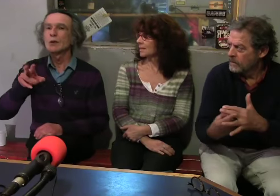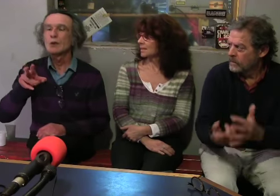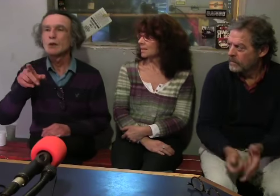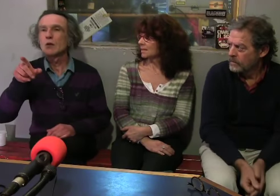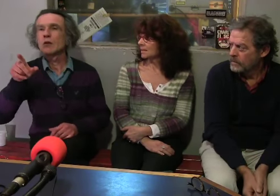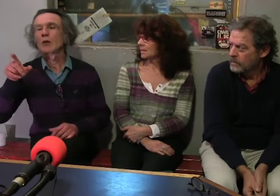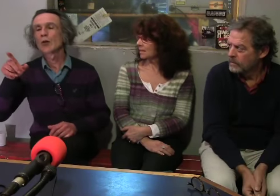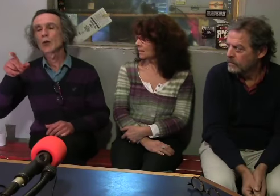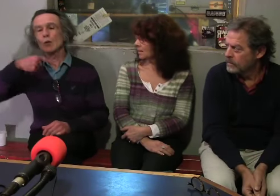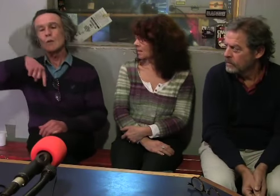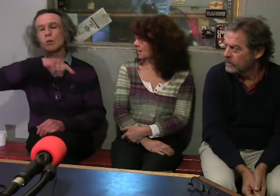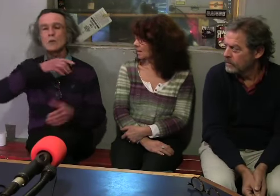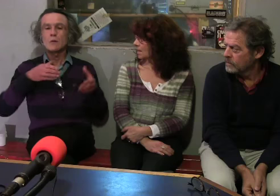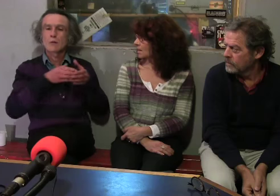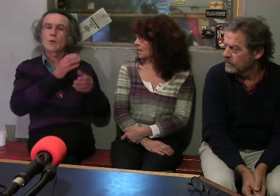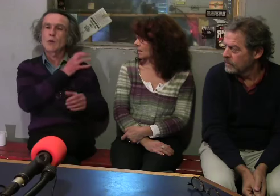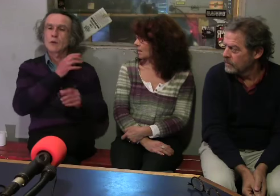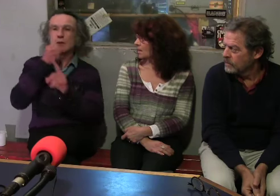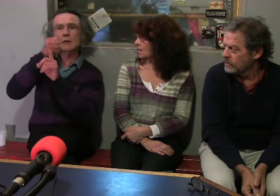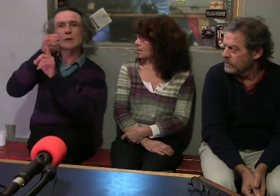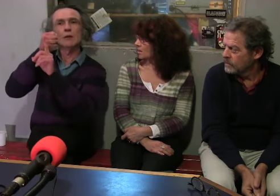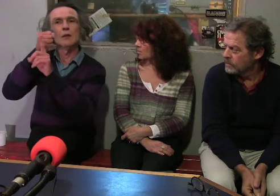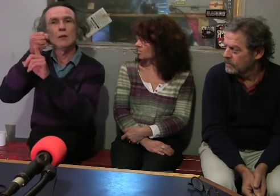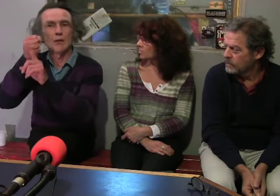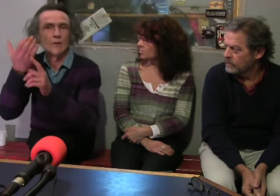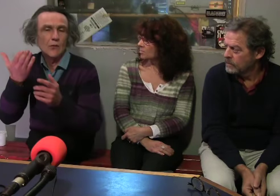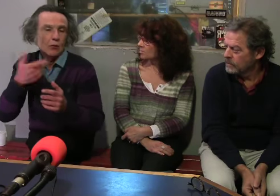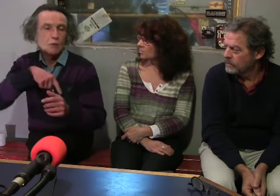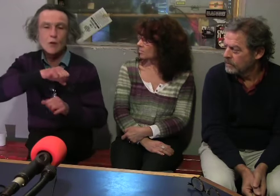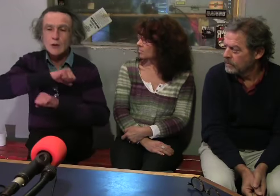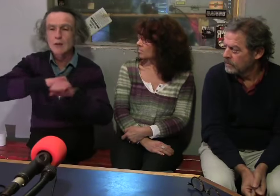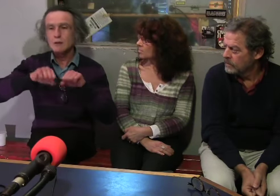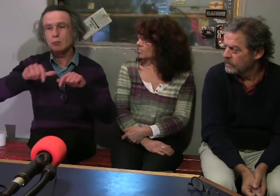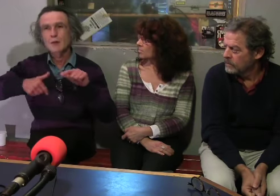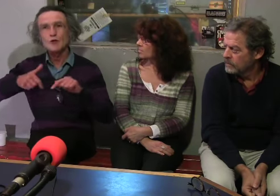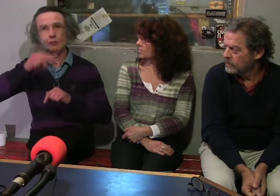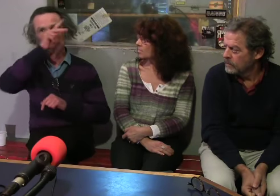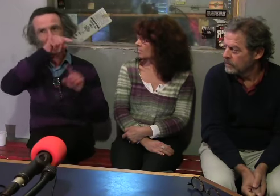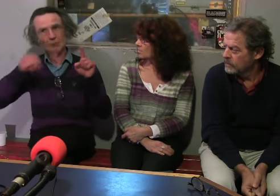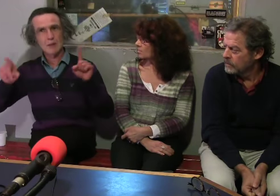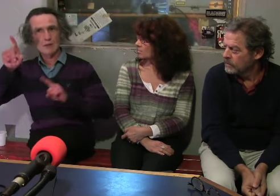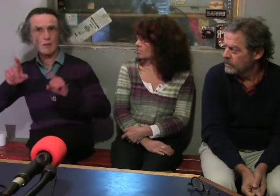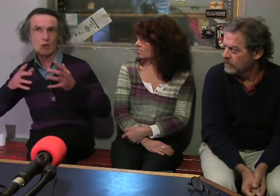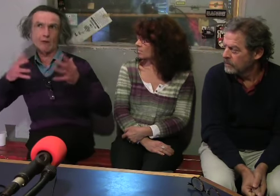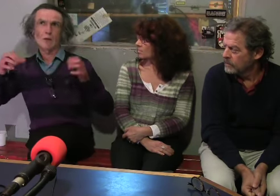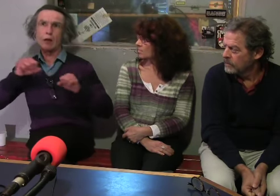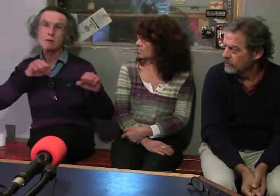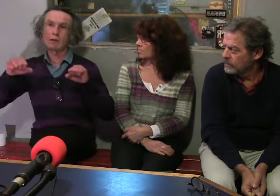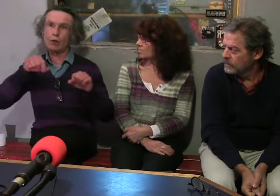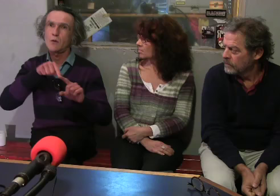Patrick. Oui, c'est exact que le groupe OSS 2007 s'est battu, a organisé donc cette marche également de